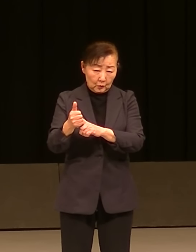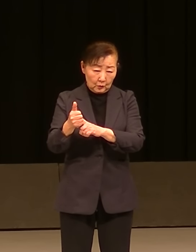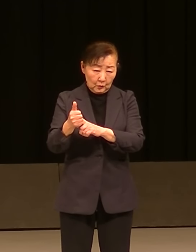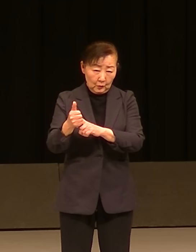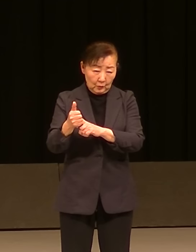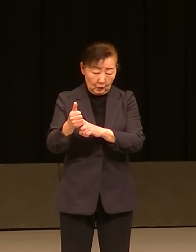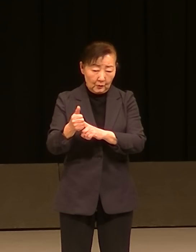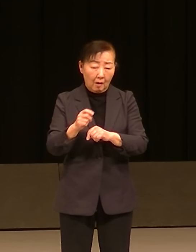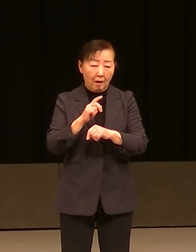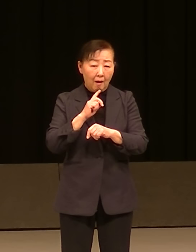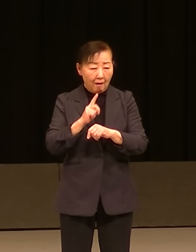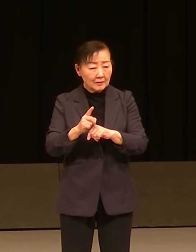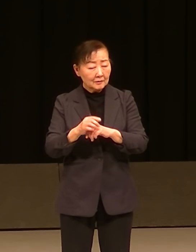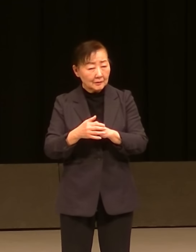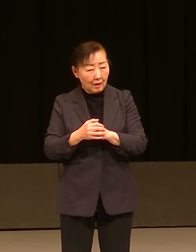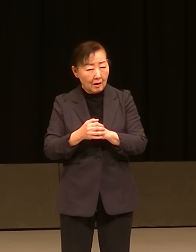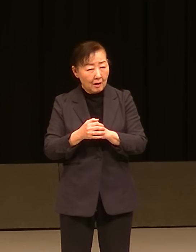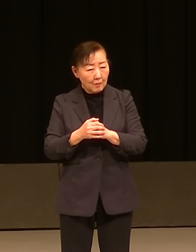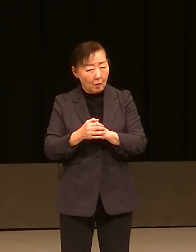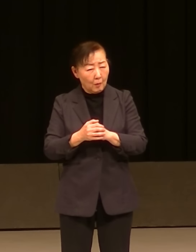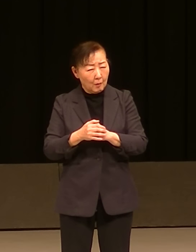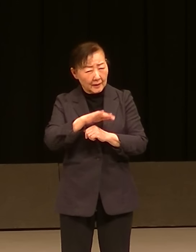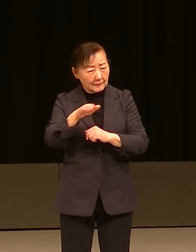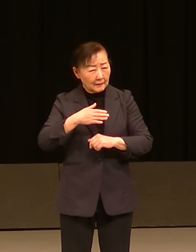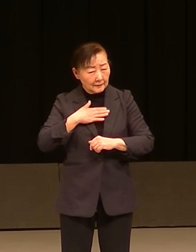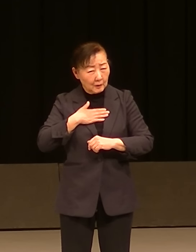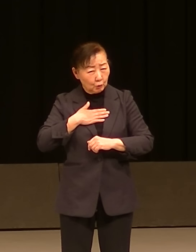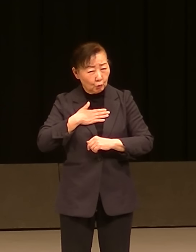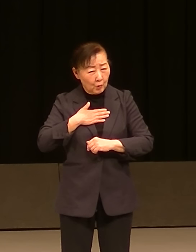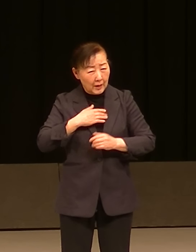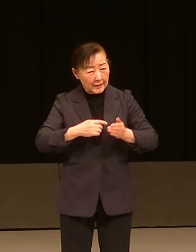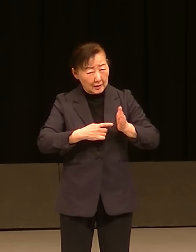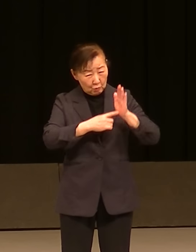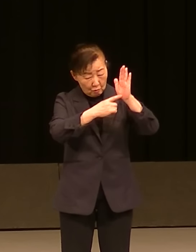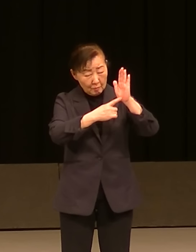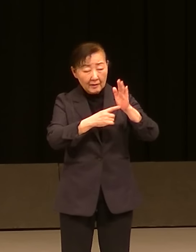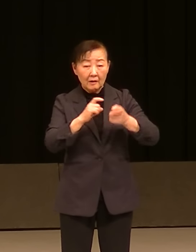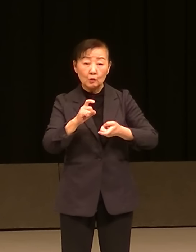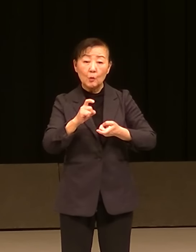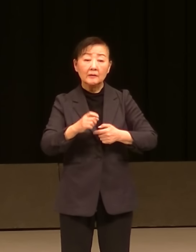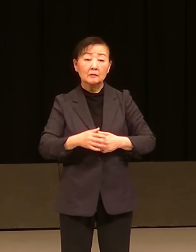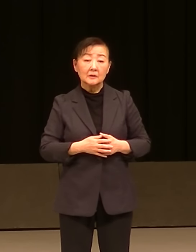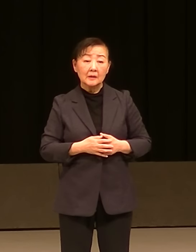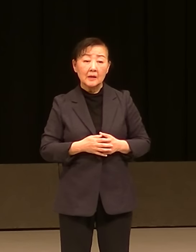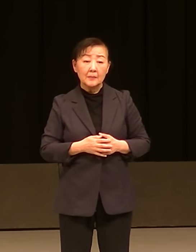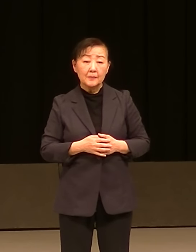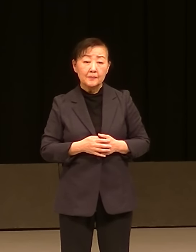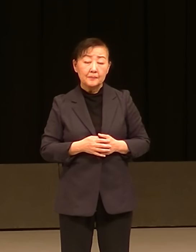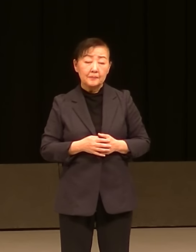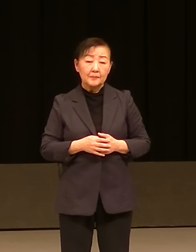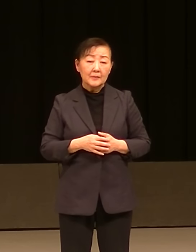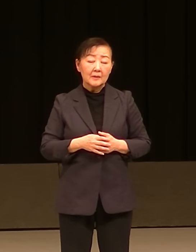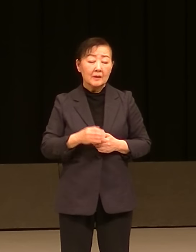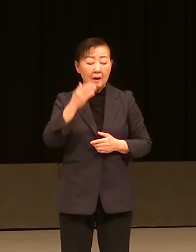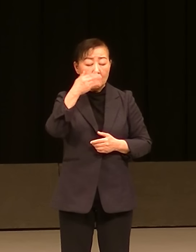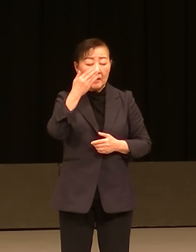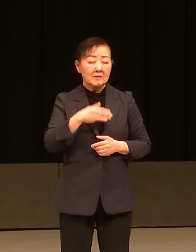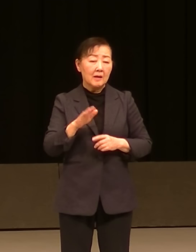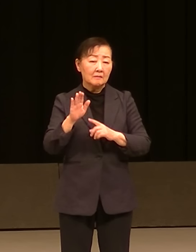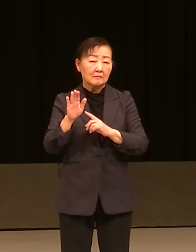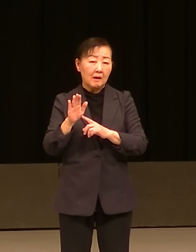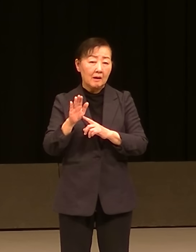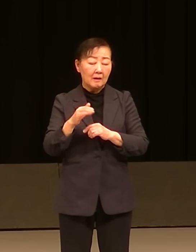発した、もうほぼ誰でも知っている有名な言葉として、見えざる手、見えざる手